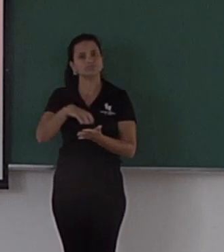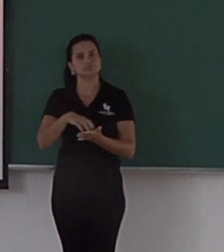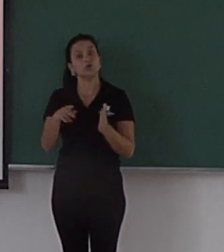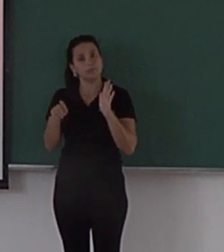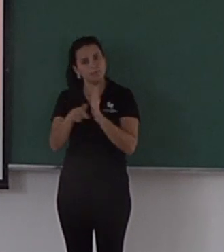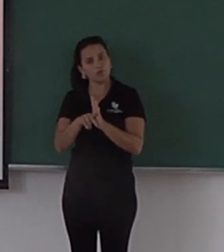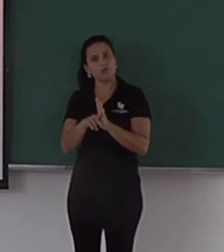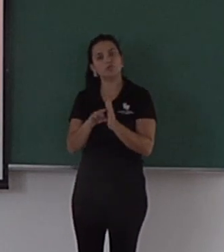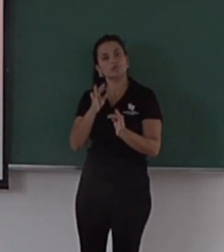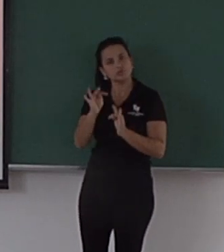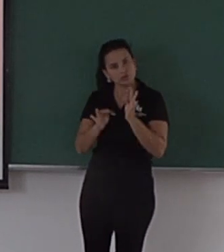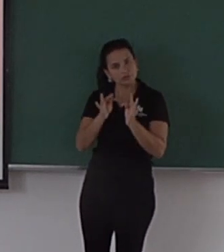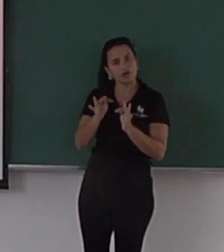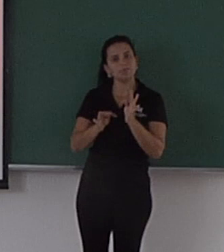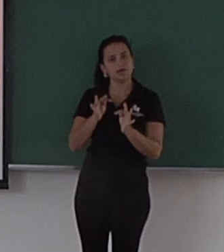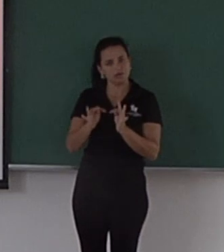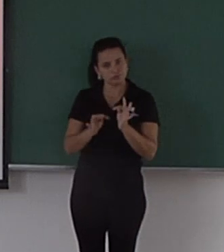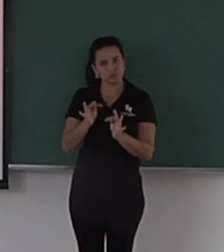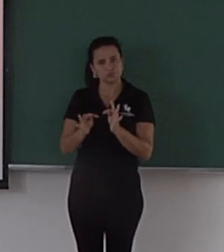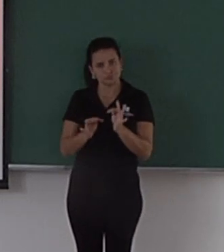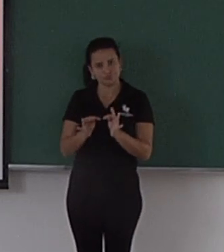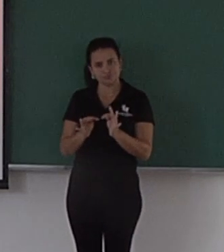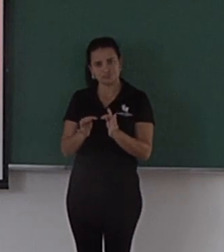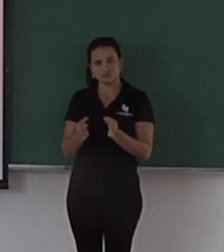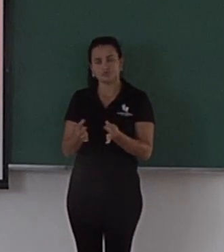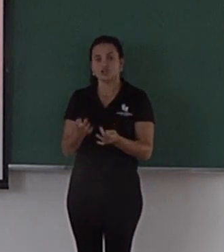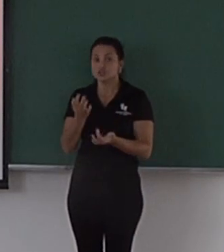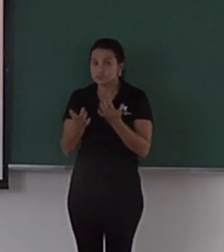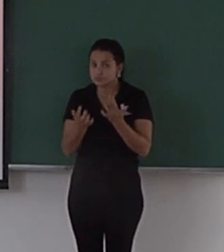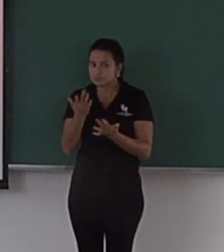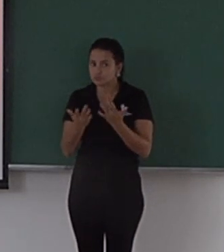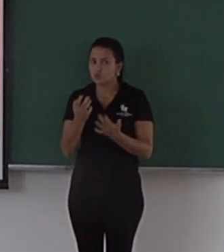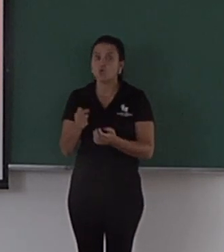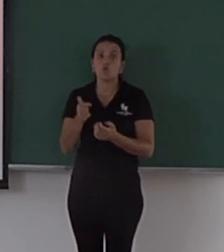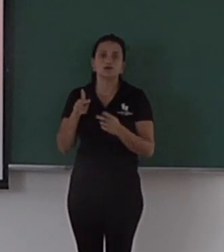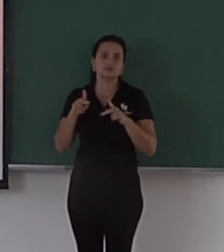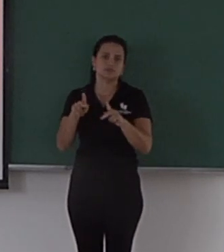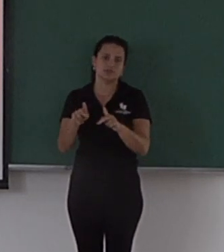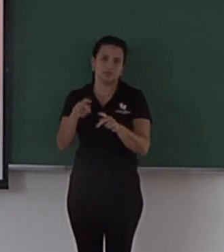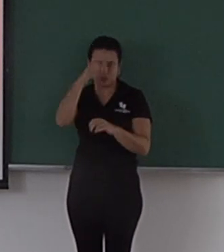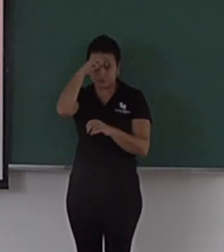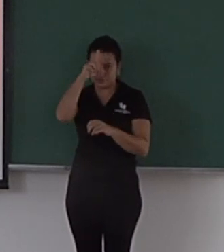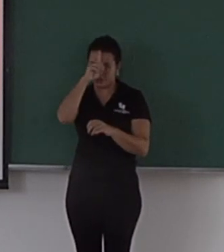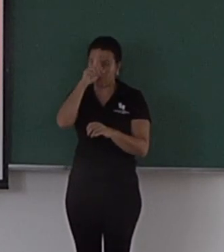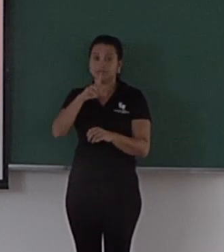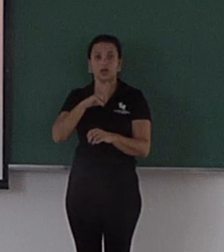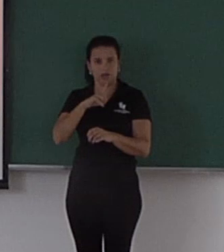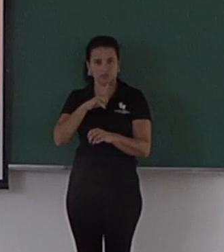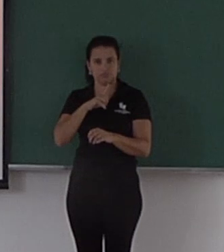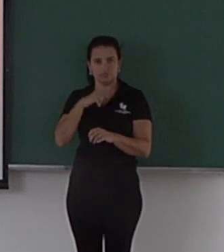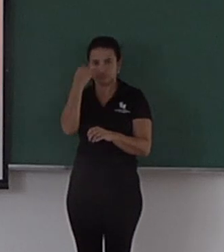queimado, de intoxicações. Quase todo hospital de primeiro atendimento tem esse contato, e eles funcionam 24 horas por